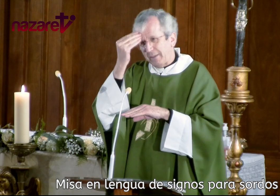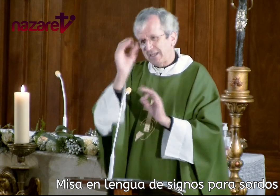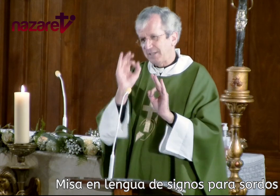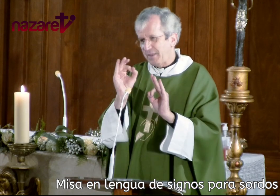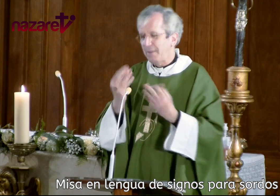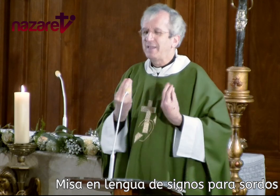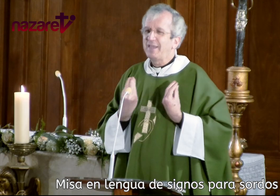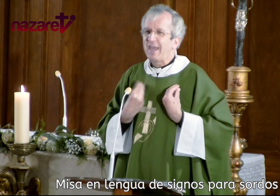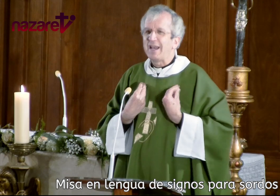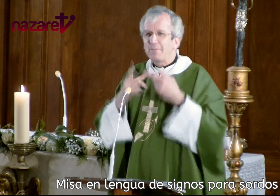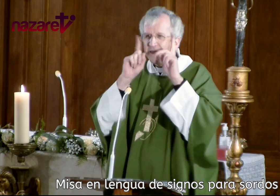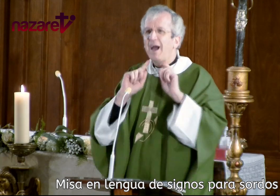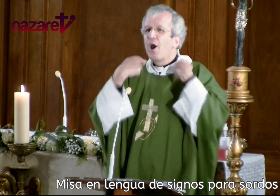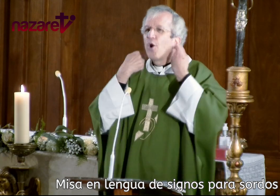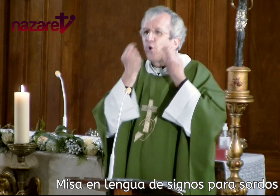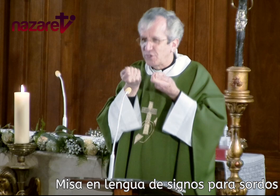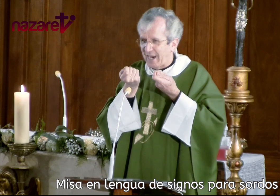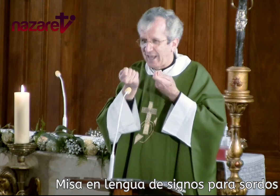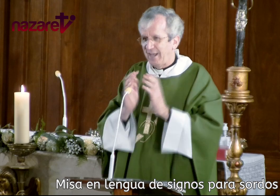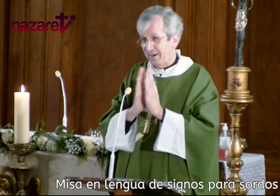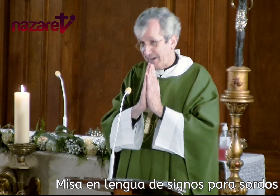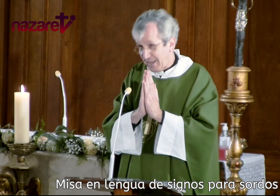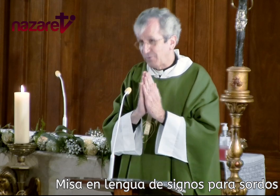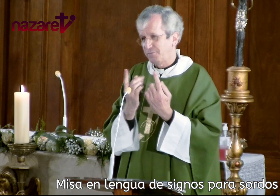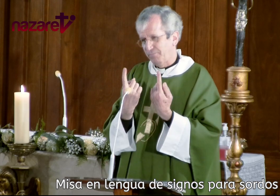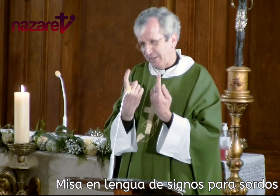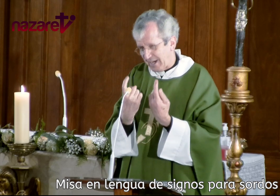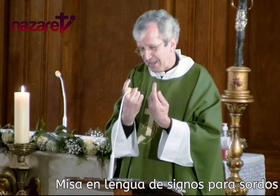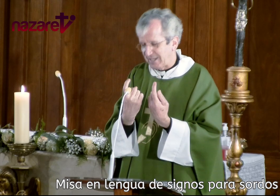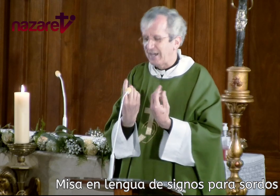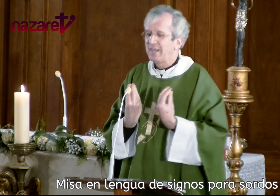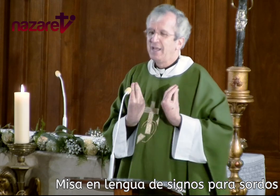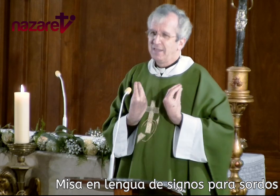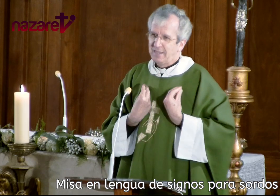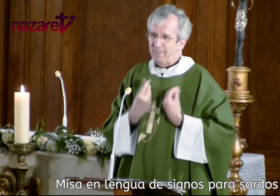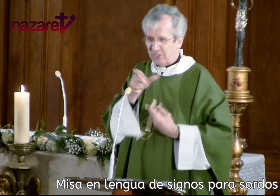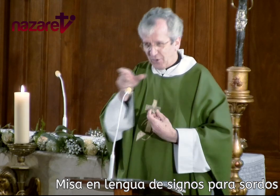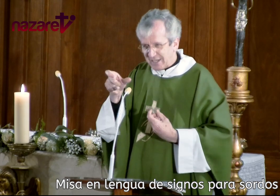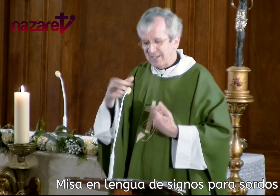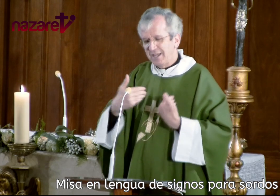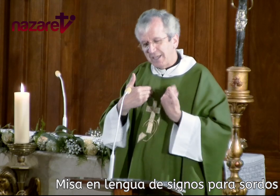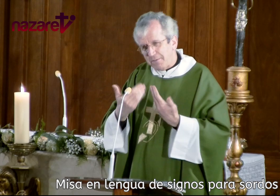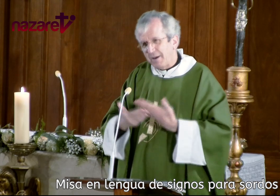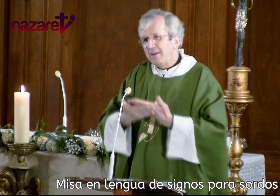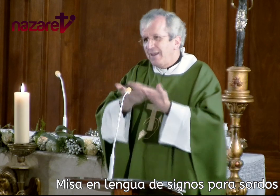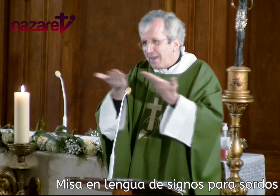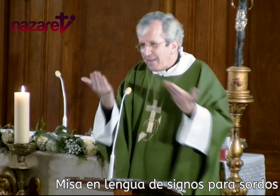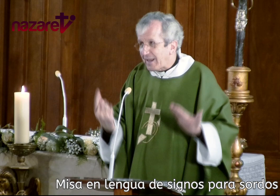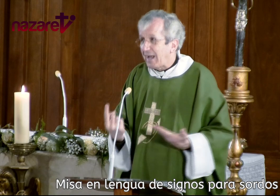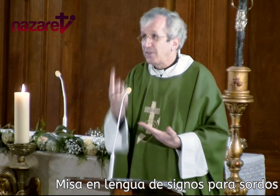especialmente en la vida consagrada recemos por esa necesidad de personas que vivan entregados